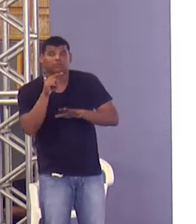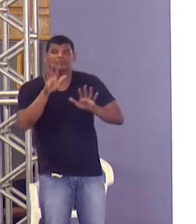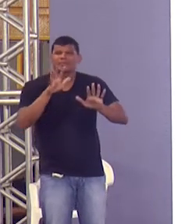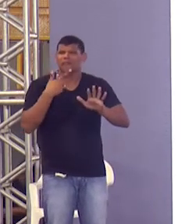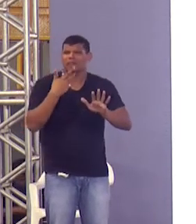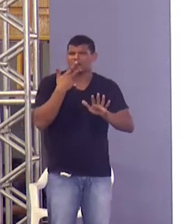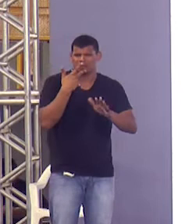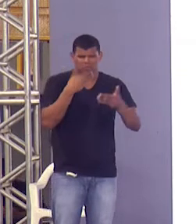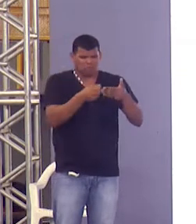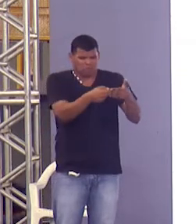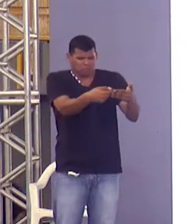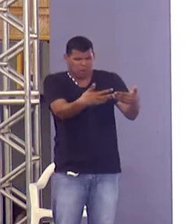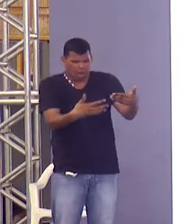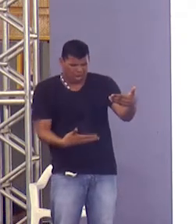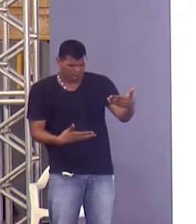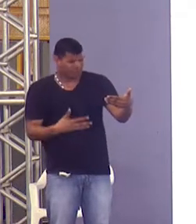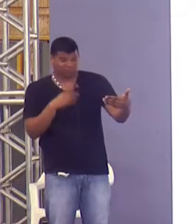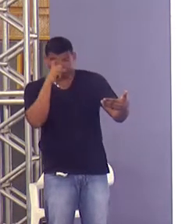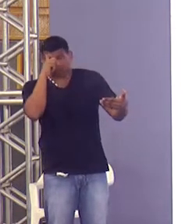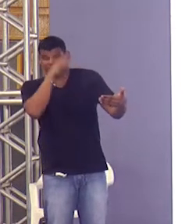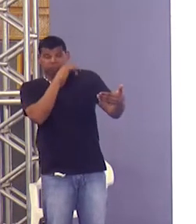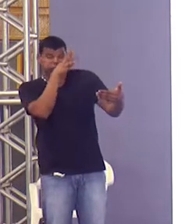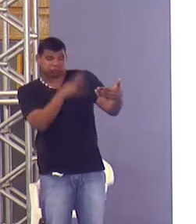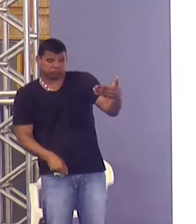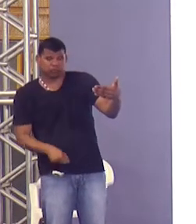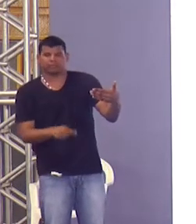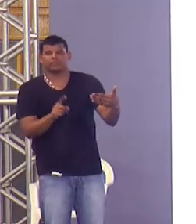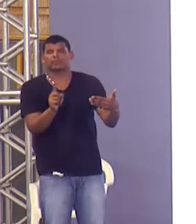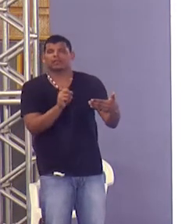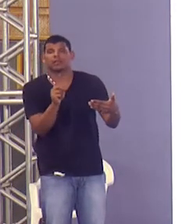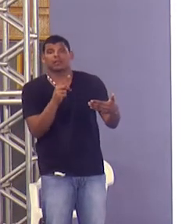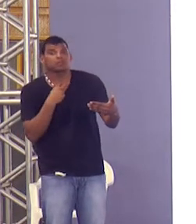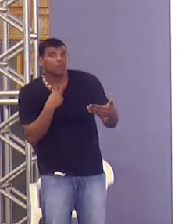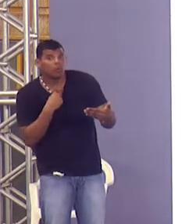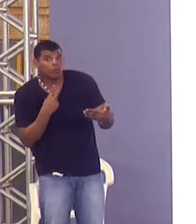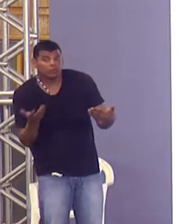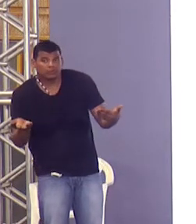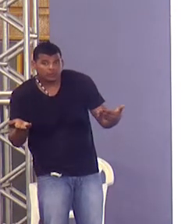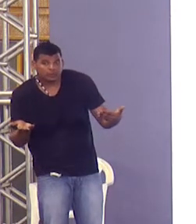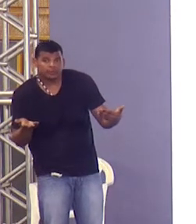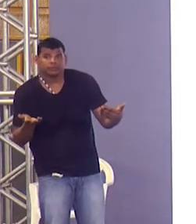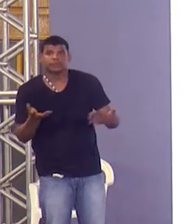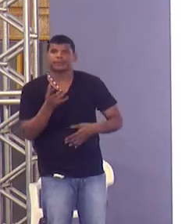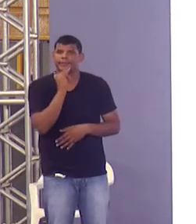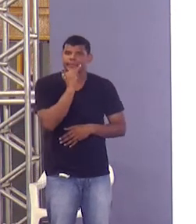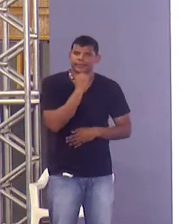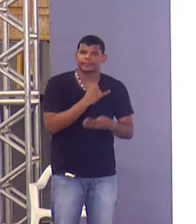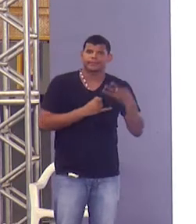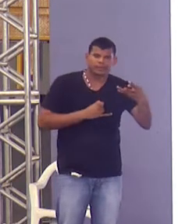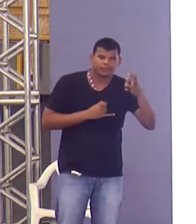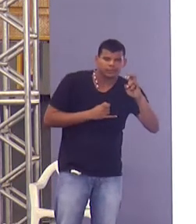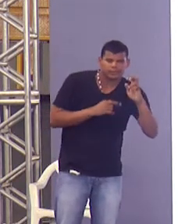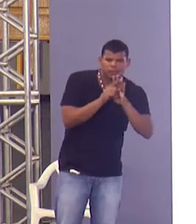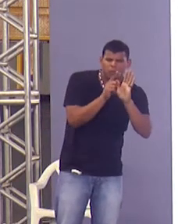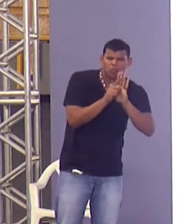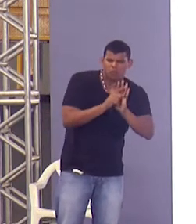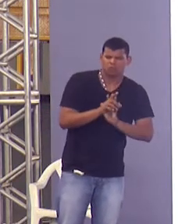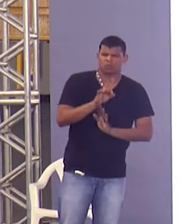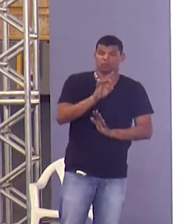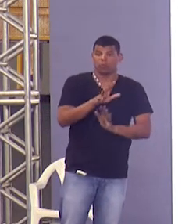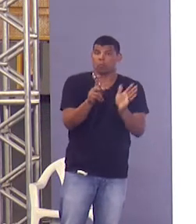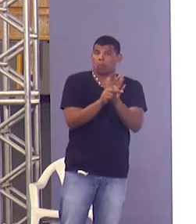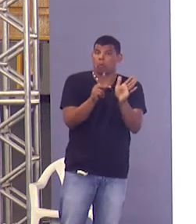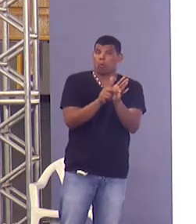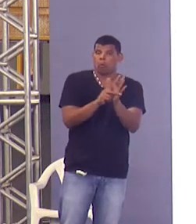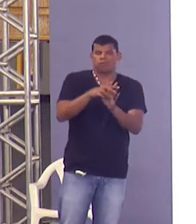ser toda difícil, não. Ela não pode ser toda difícil. Como é que eu tenho 45 problemas para fazer só de